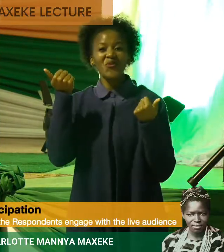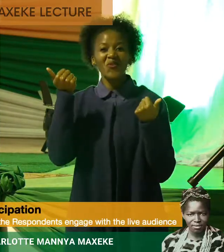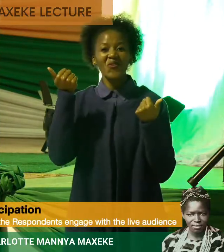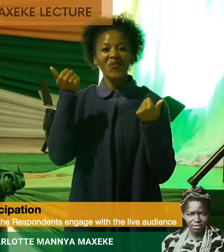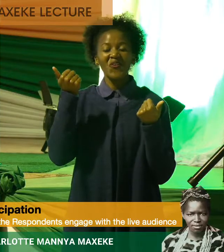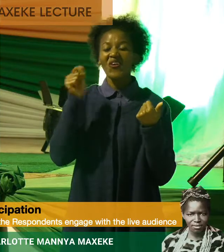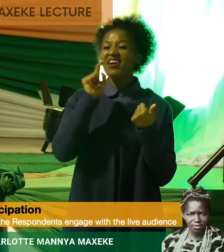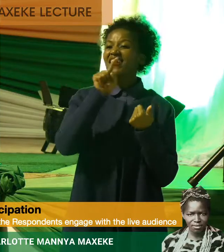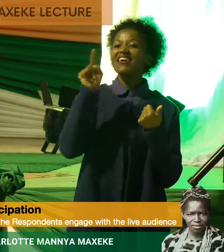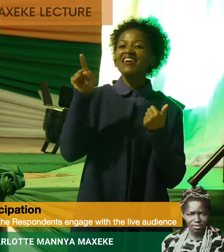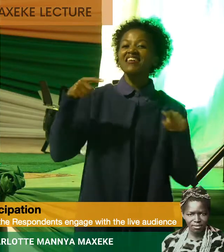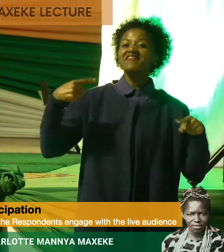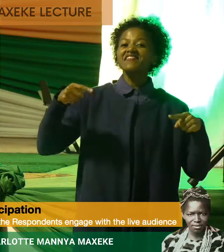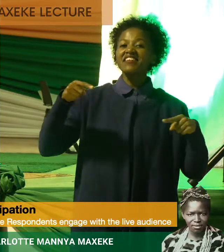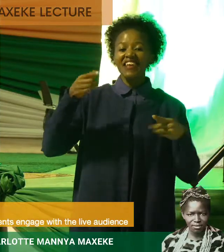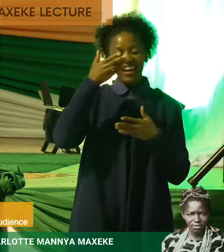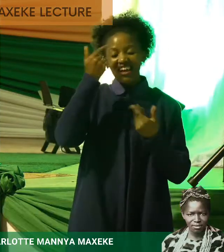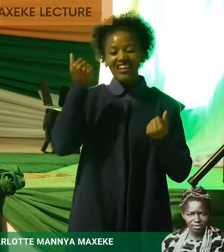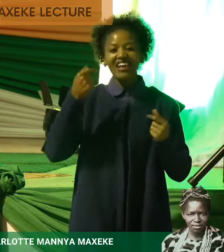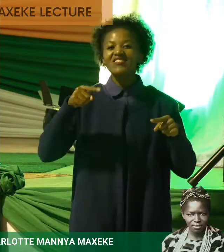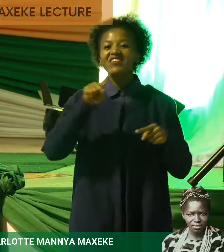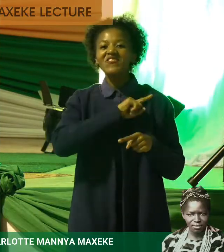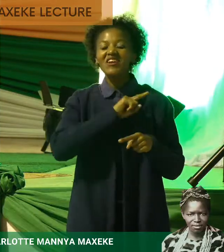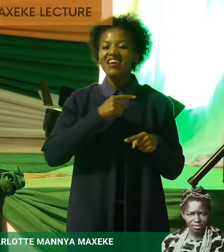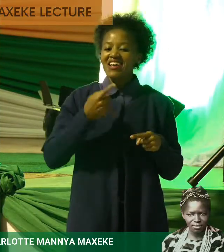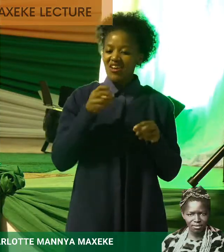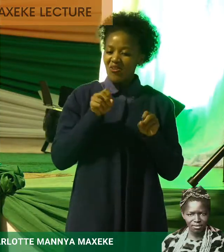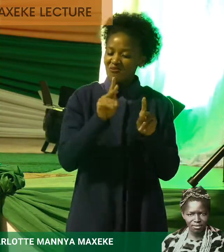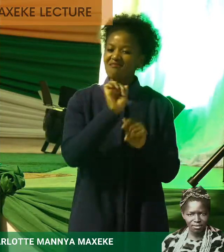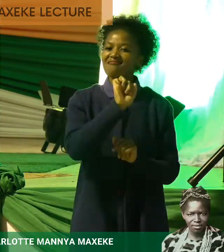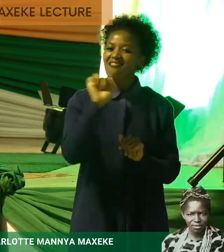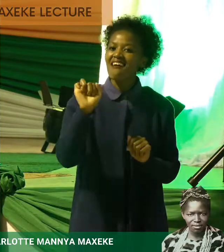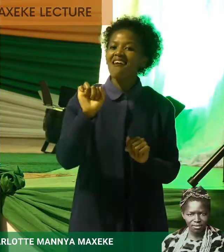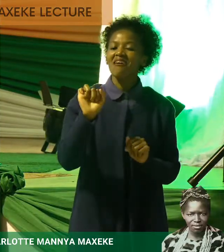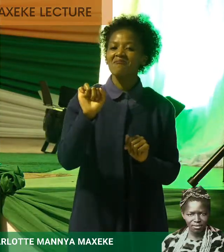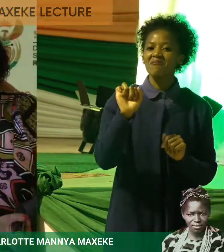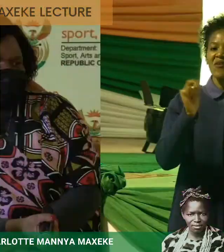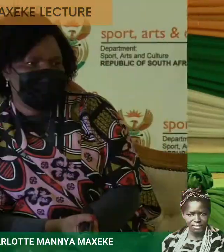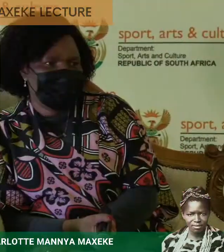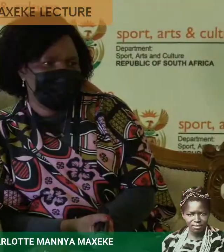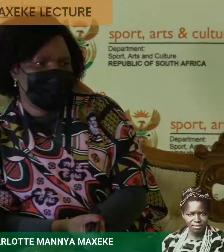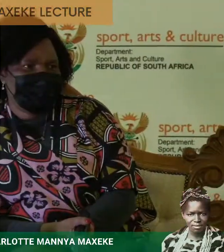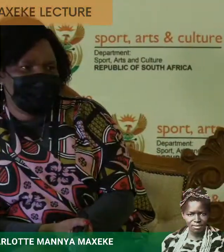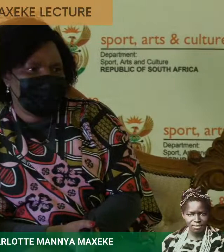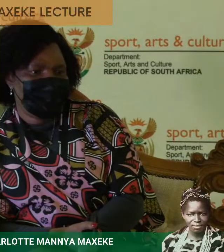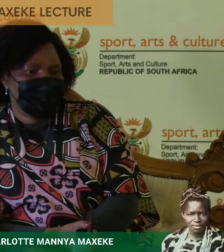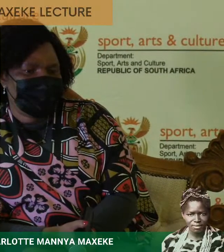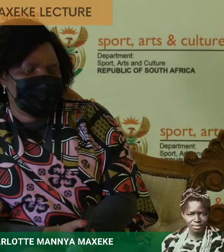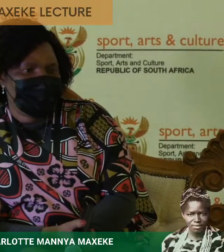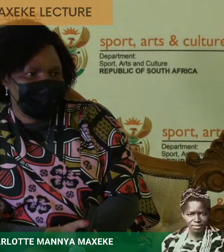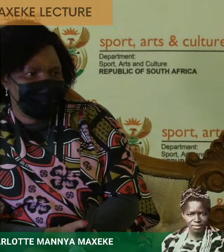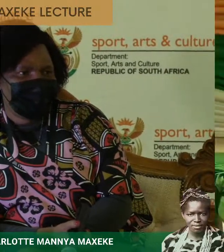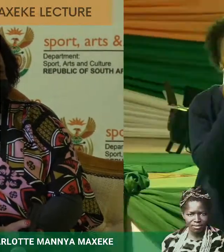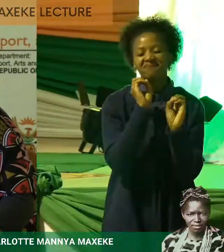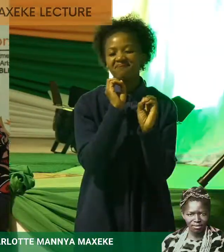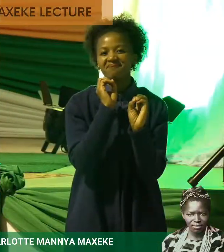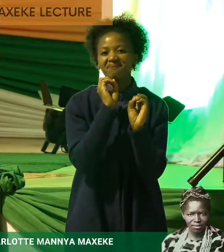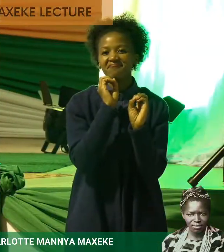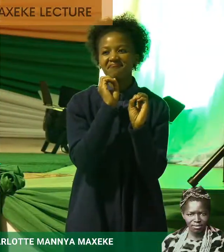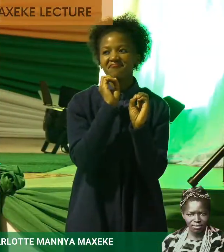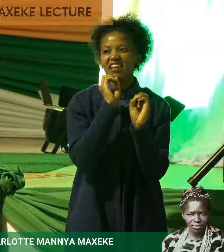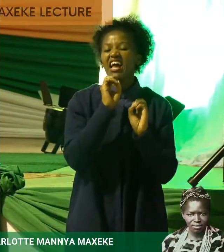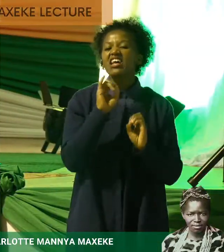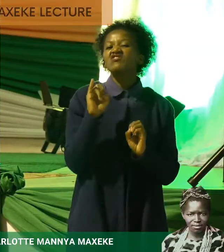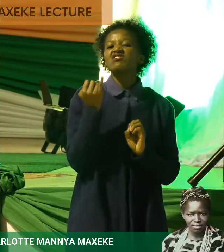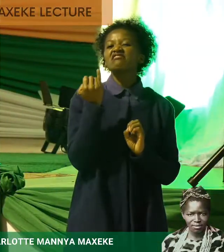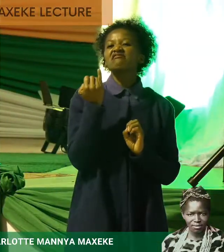uba boyika ntoni na ngoba ithuba lelabo. Thina asinanto siyikhalelayo ngakwelethu icala. Sikhalela nje